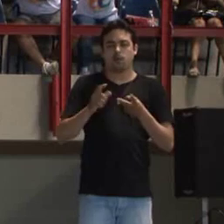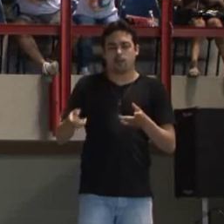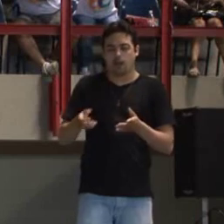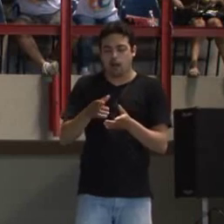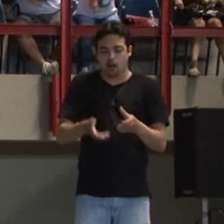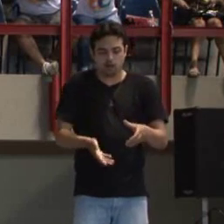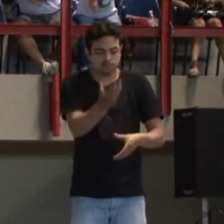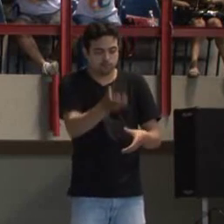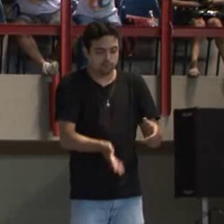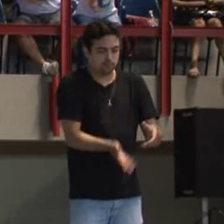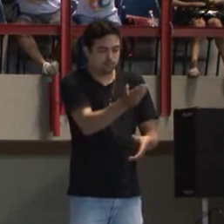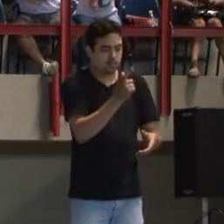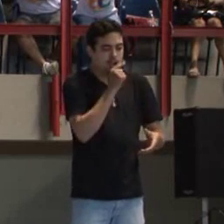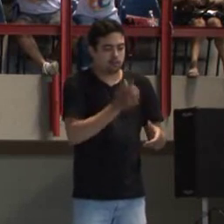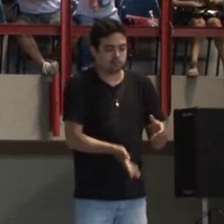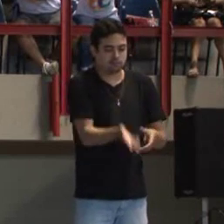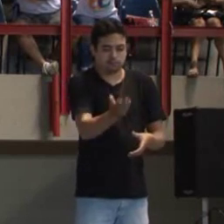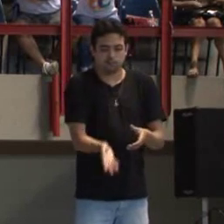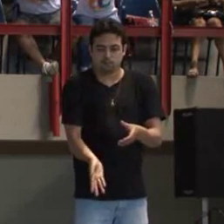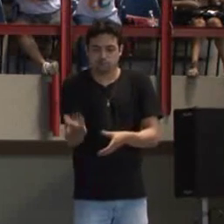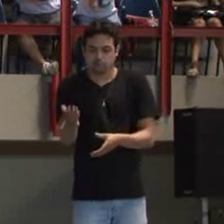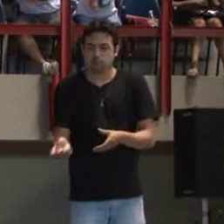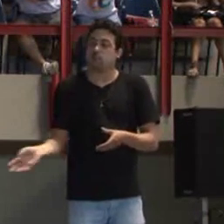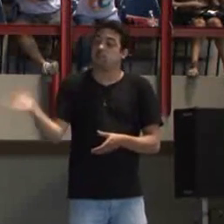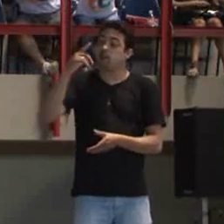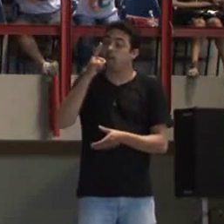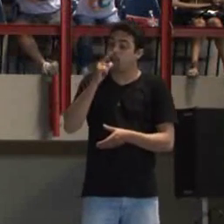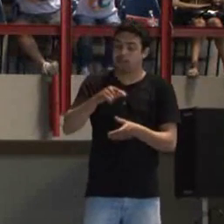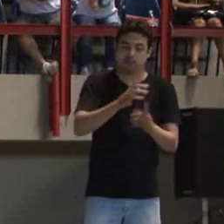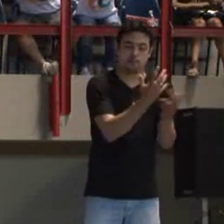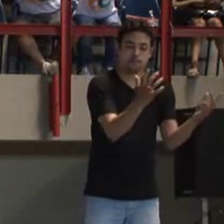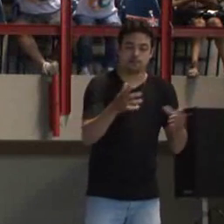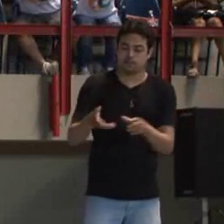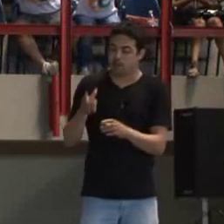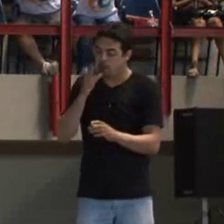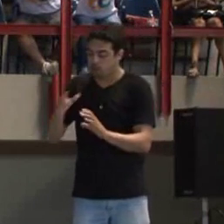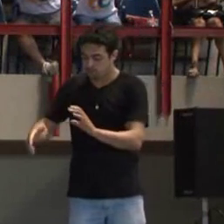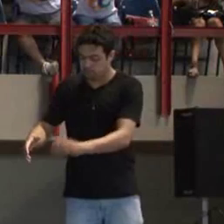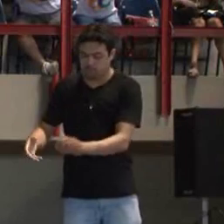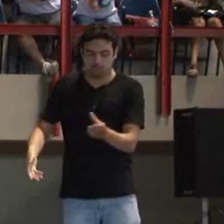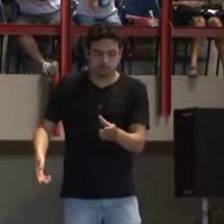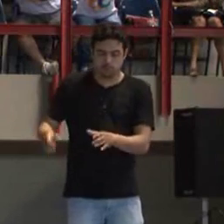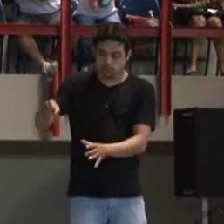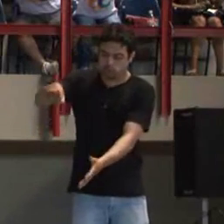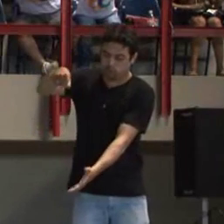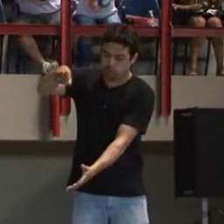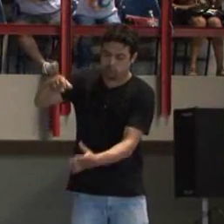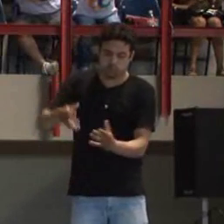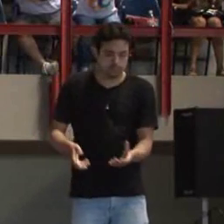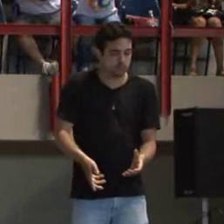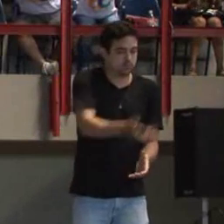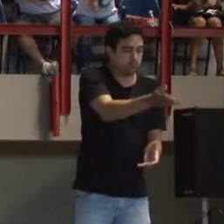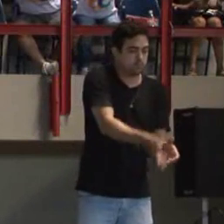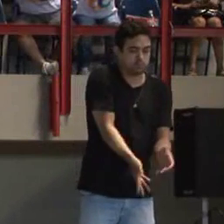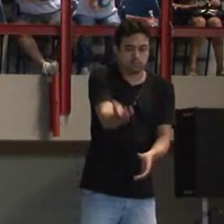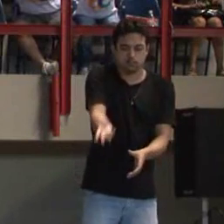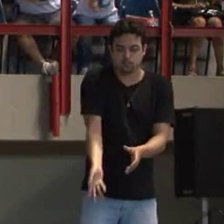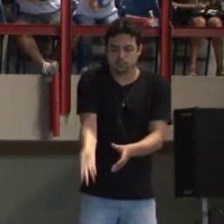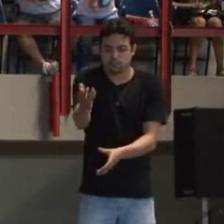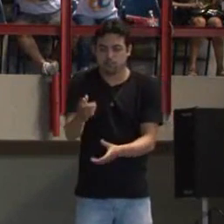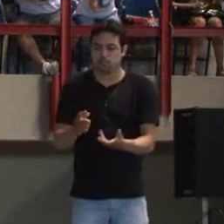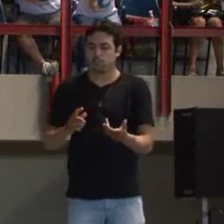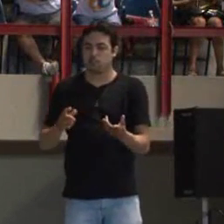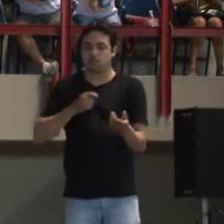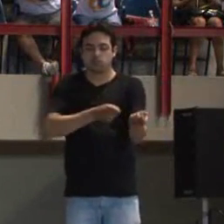né? Menino, vai aguar as plantas. O menino sabe o que é, para pegar o balde de água e jogar nas plantas. Se você disser que não vai regar